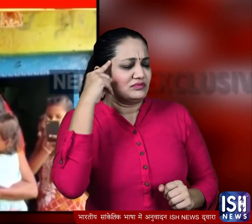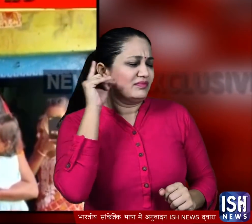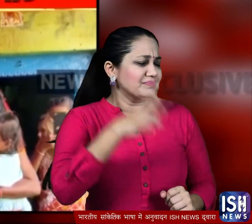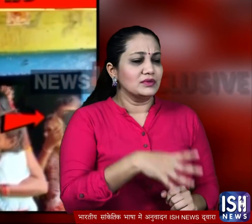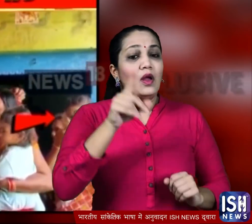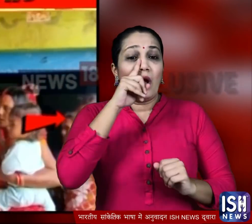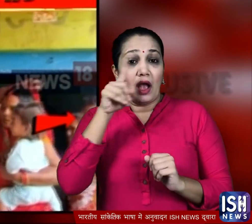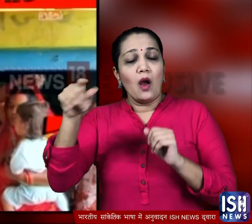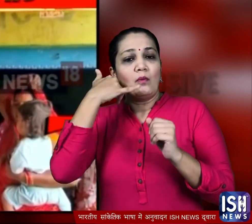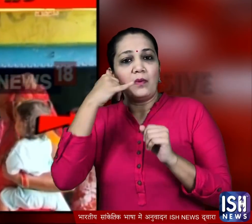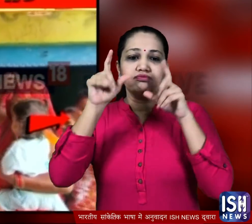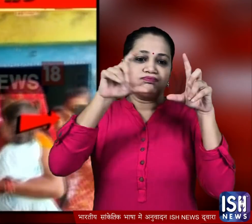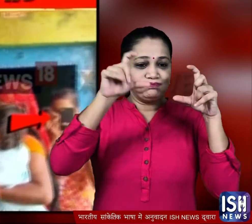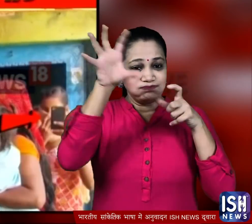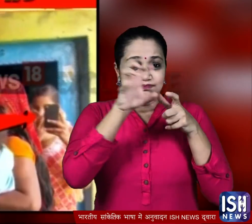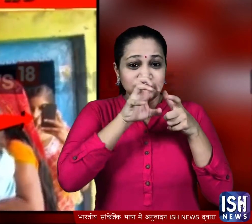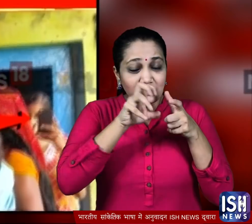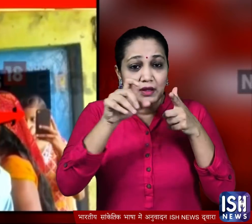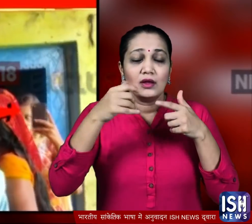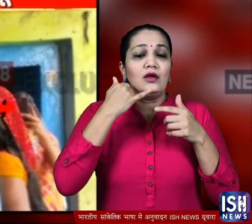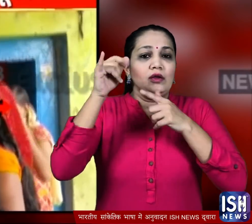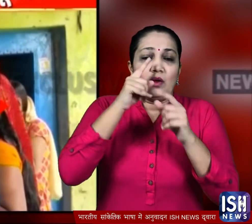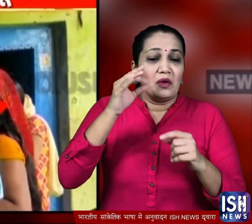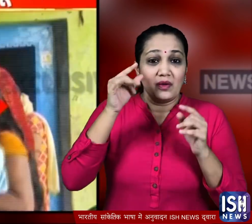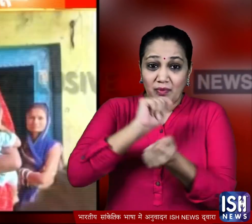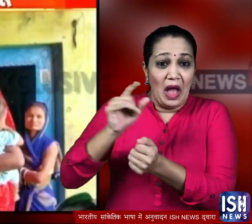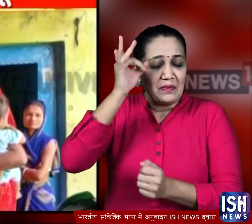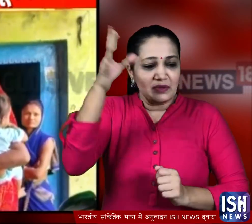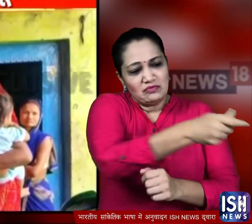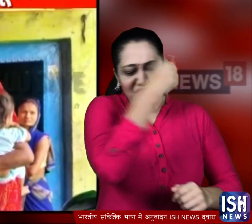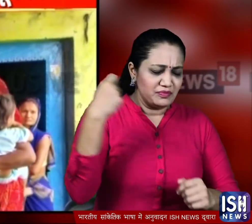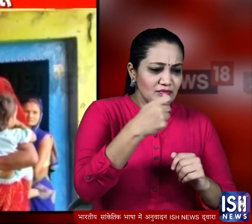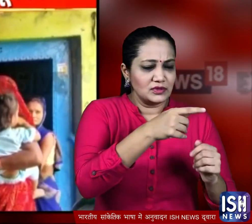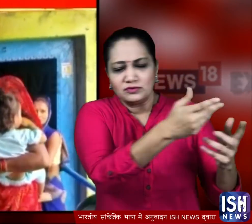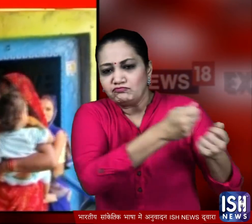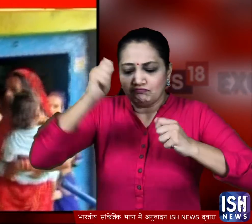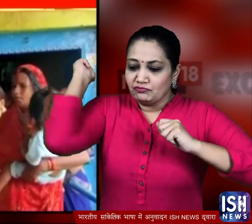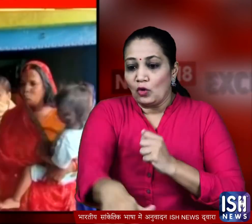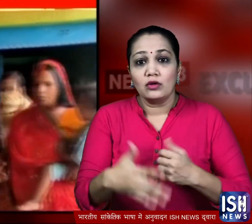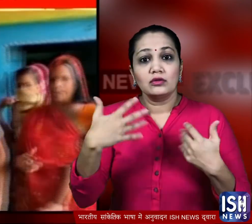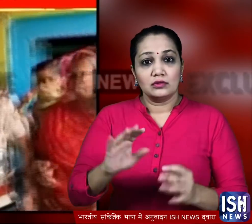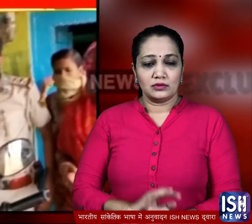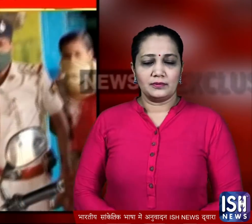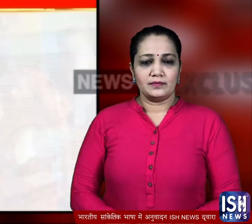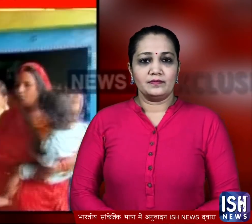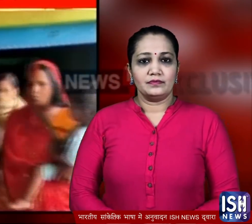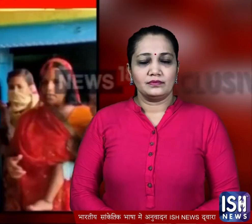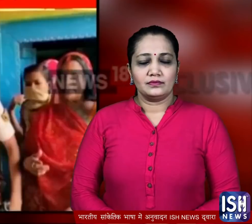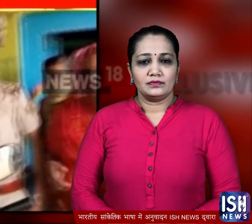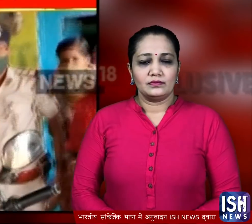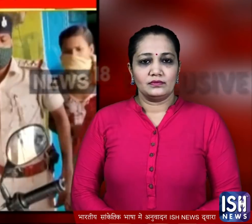उनकी एक नहीं सुनी। ये सब कुछ एक लड़की अपने फोन में रिकॉर्ड करती दिखी, जिससे गुस्से में आकर पुलिस वाले ने फोन छीन लिया और उसे सड़क पर फेंक